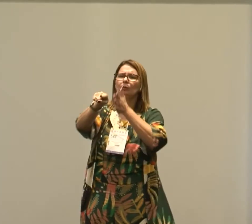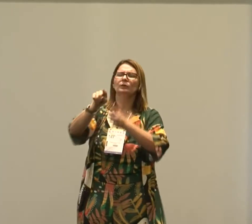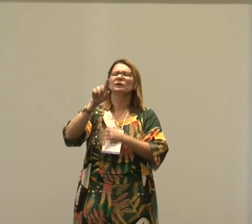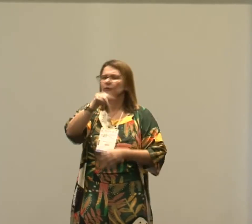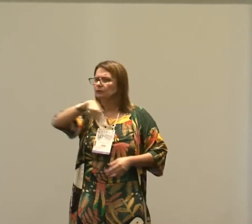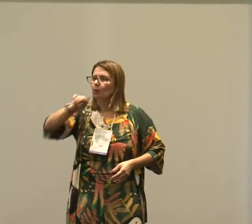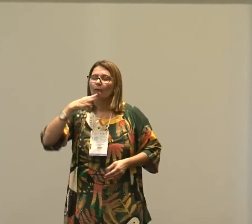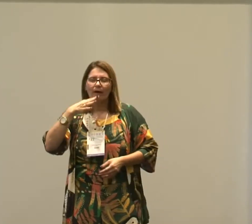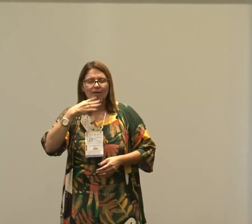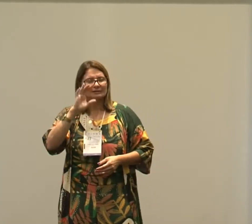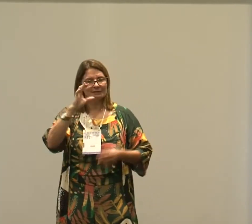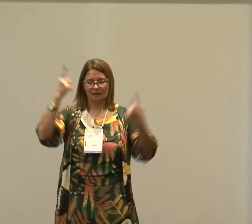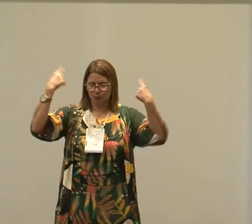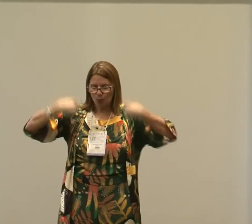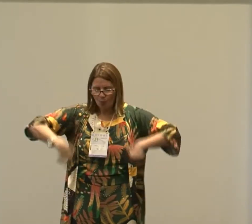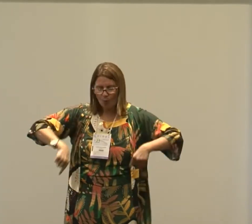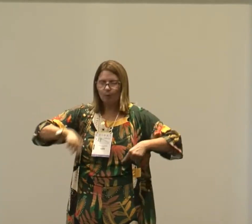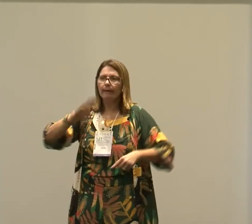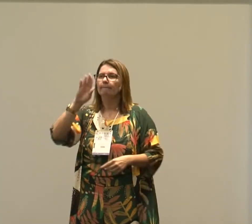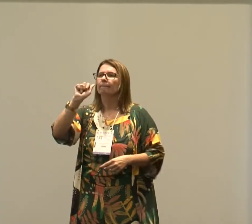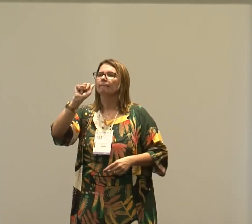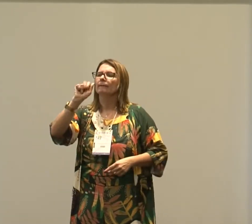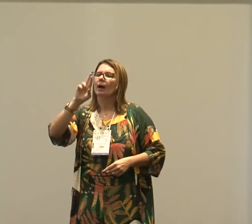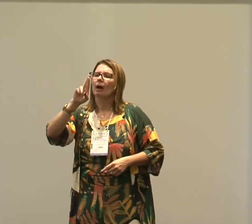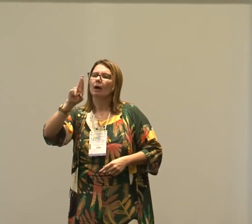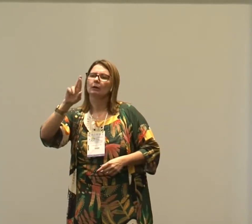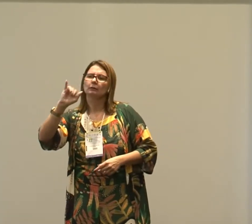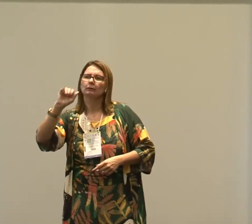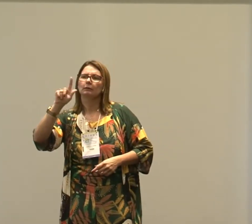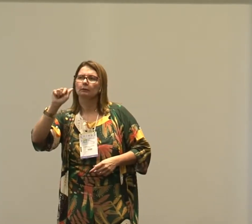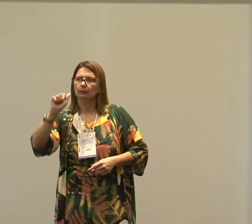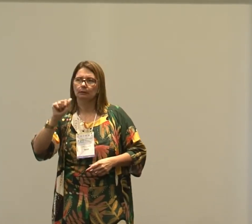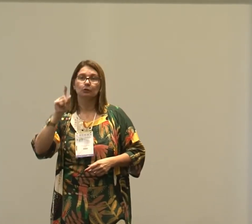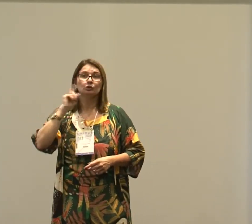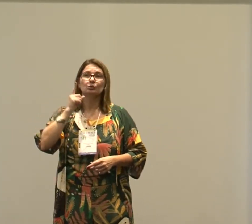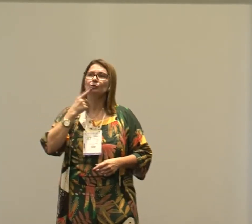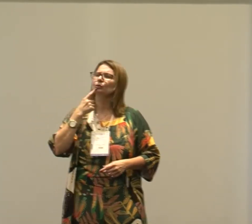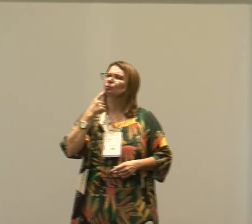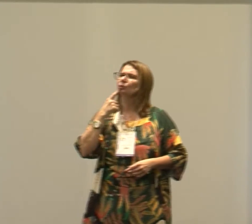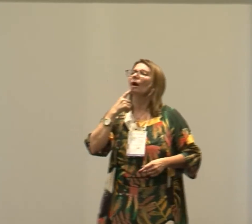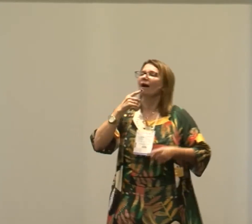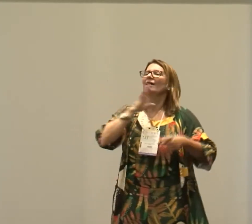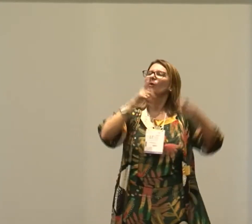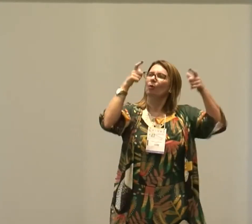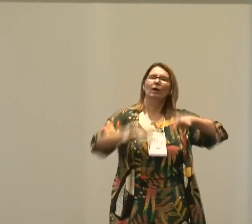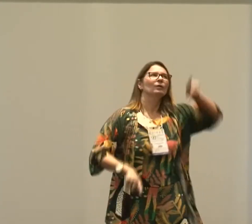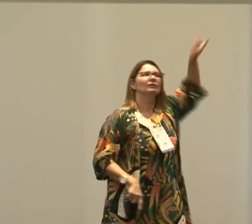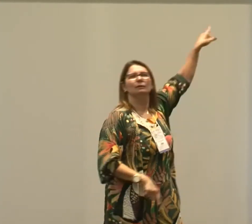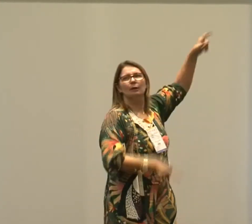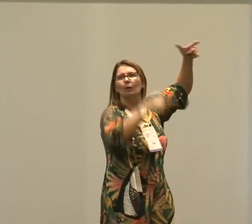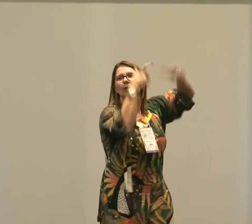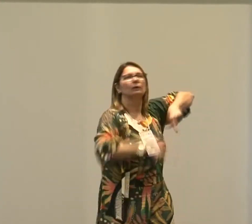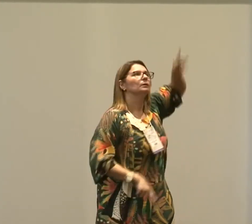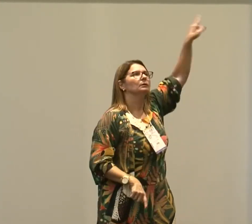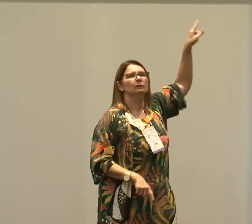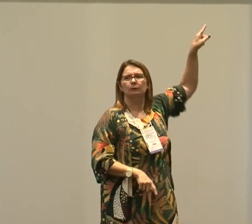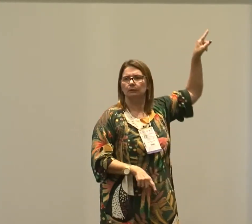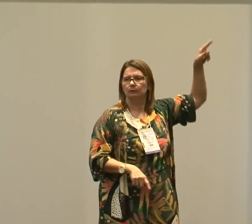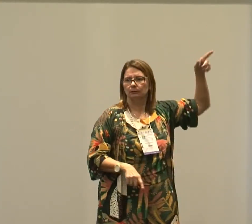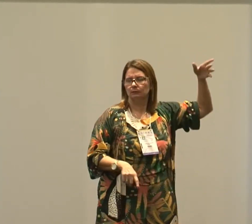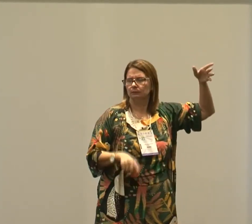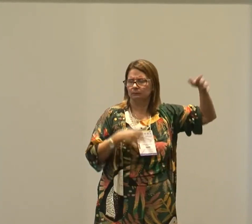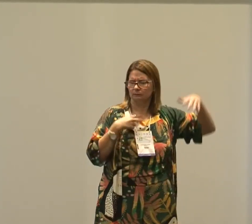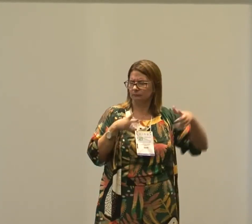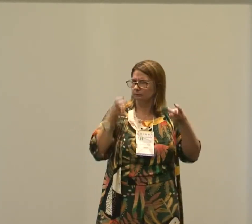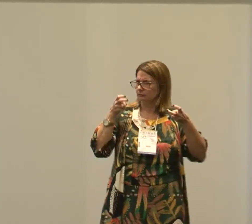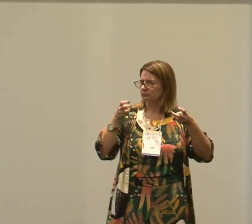a palavra barriga. A gente estava falando sobre partes do corpo, e até que surgiu essa palavra. E um surdo falou, barriga é um